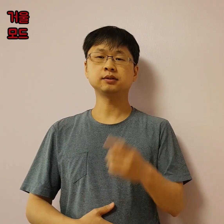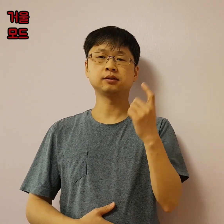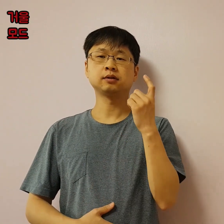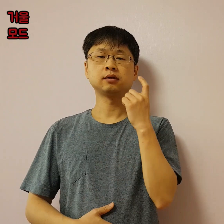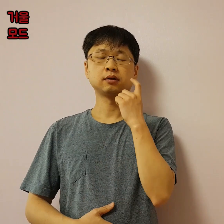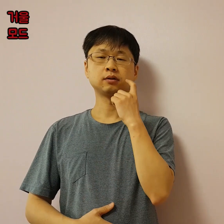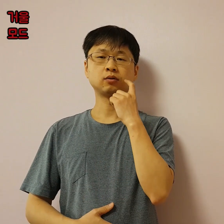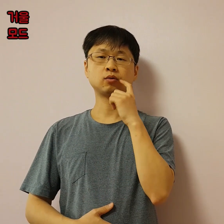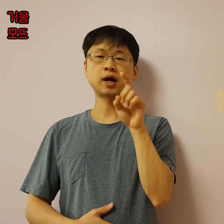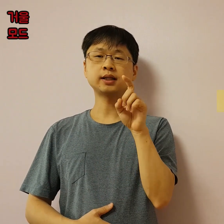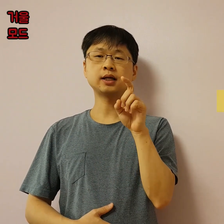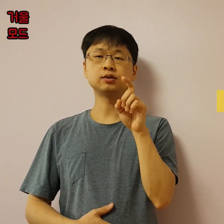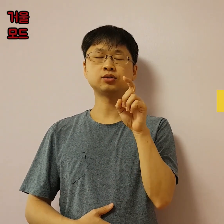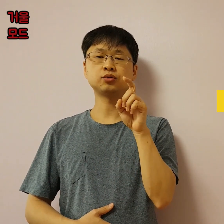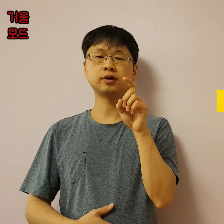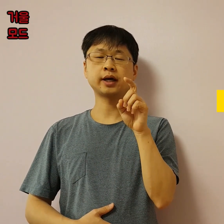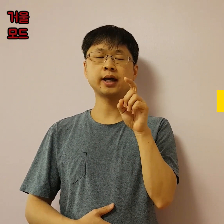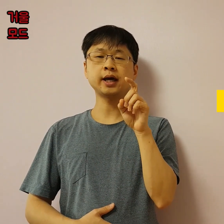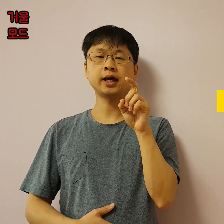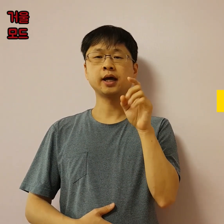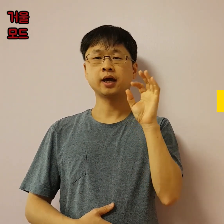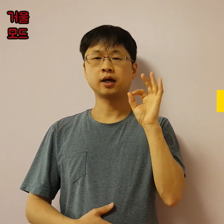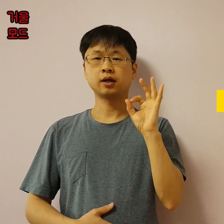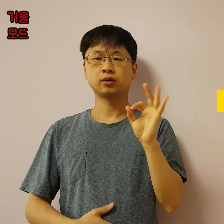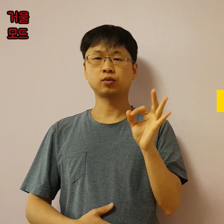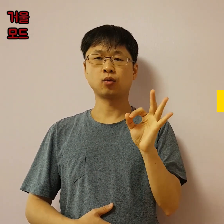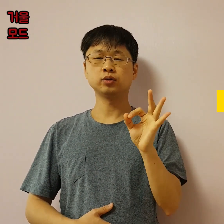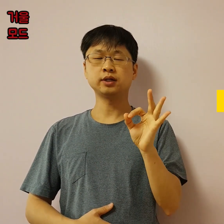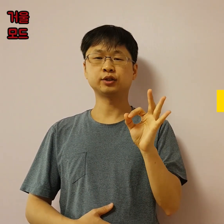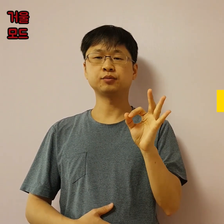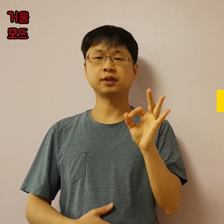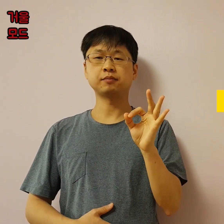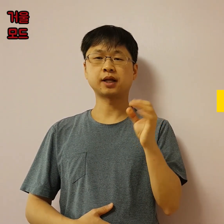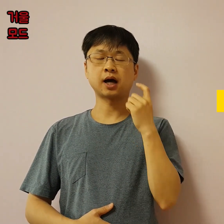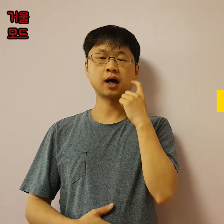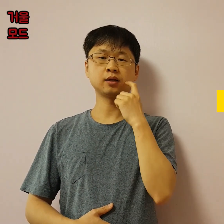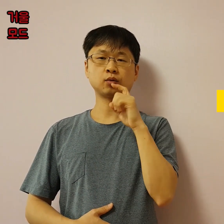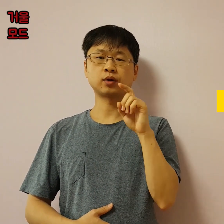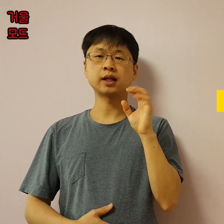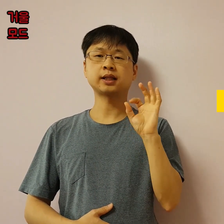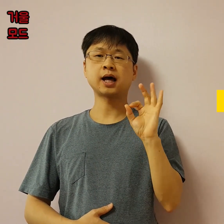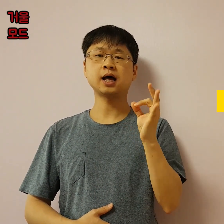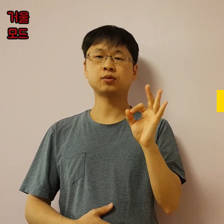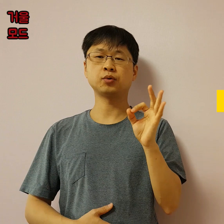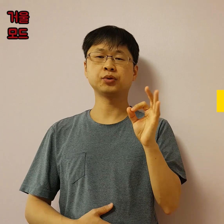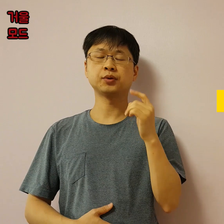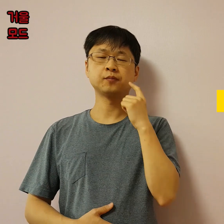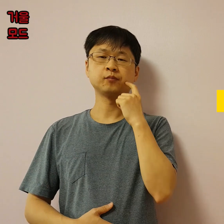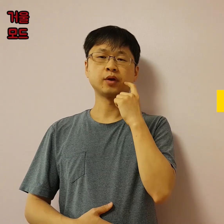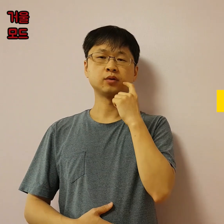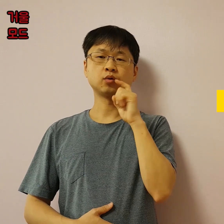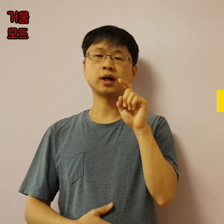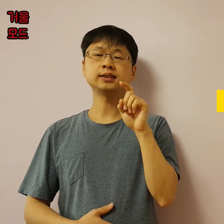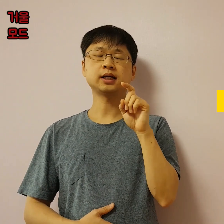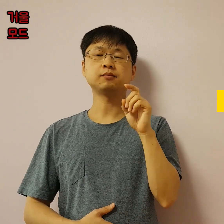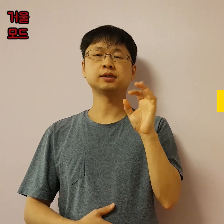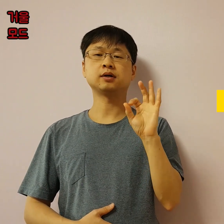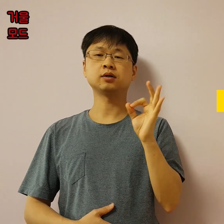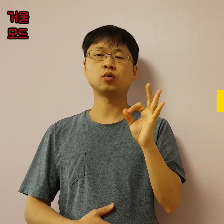금은 노랗다는 수어에 돈을 해주면 됩니다. 노랗다, 돈. 노란색이면서